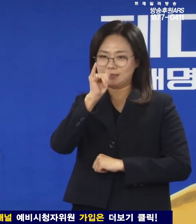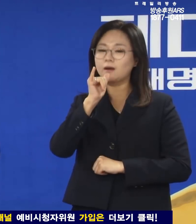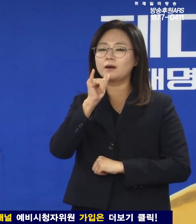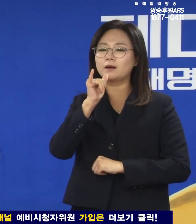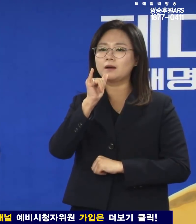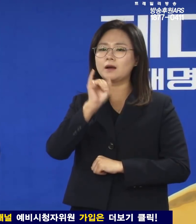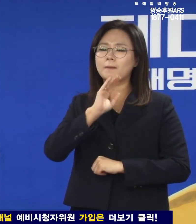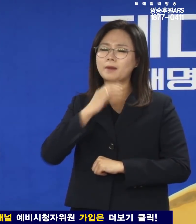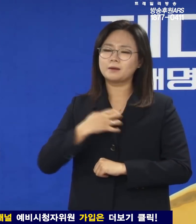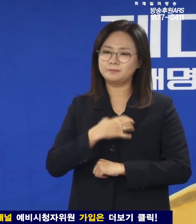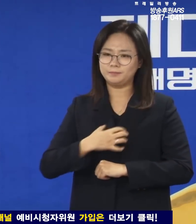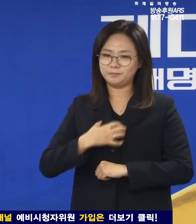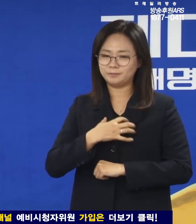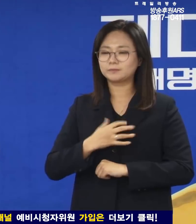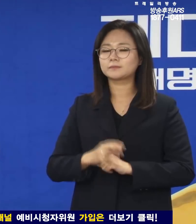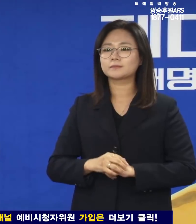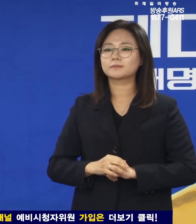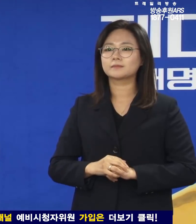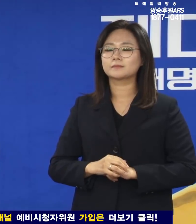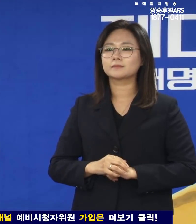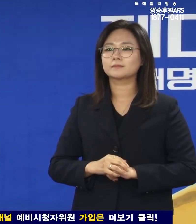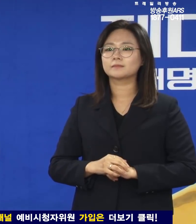하다니 참담합니다.